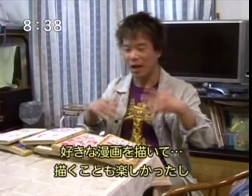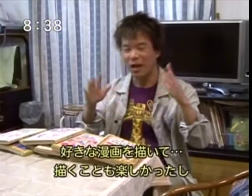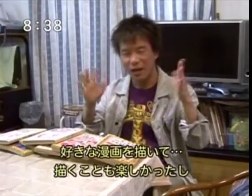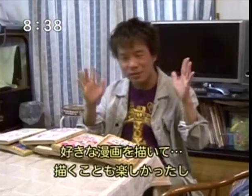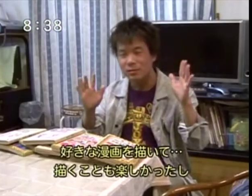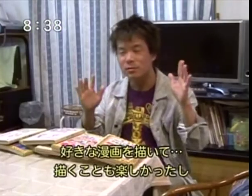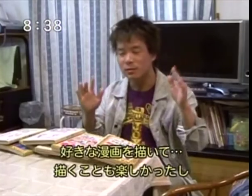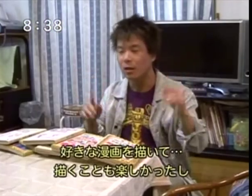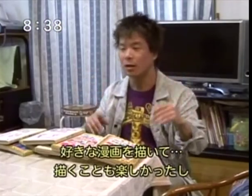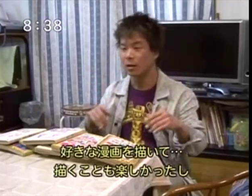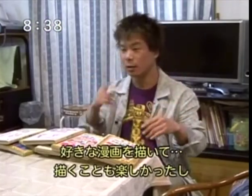した。